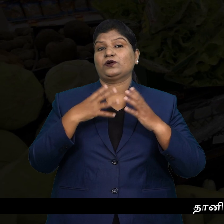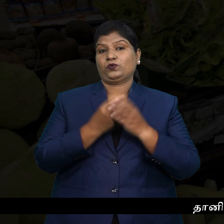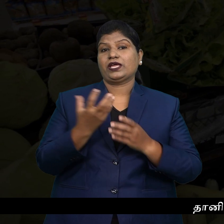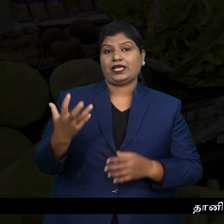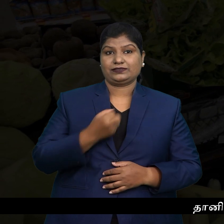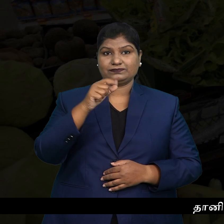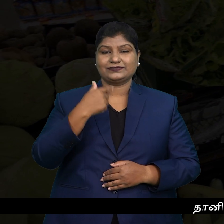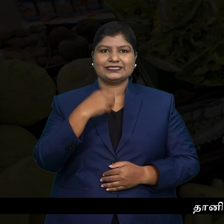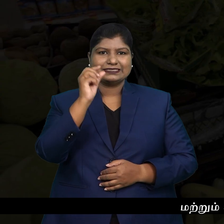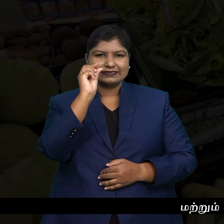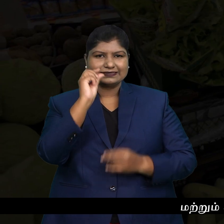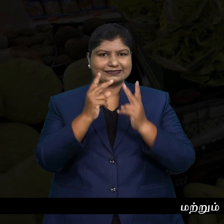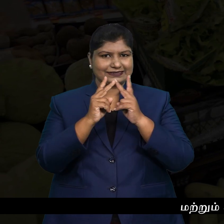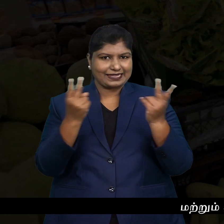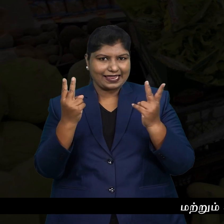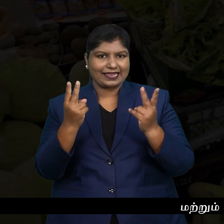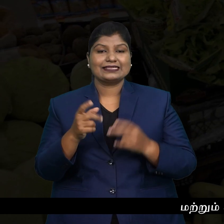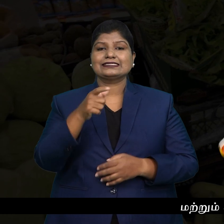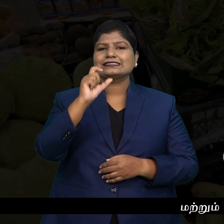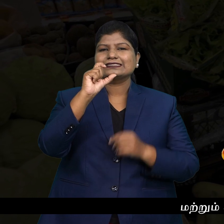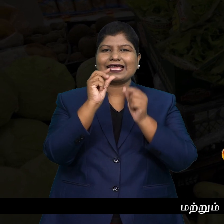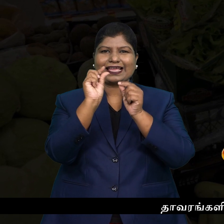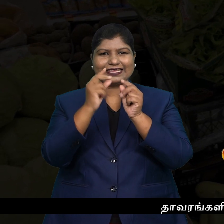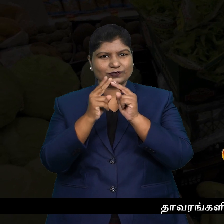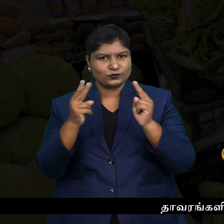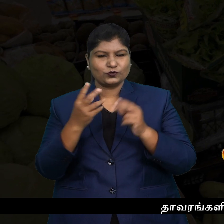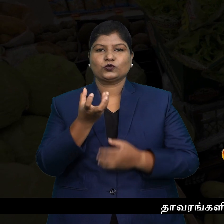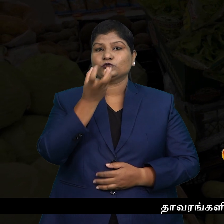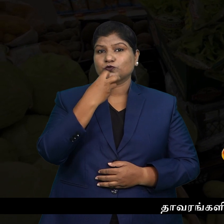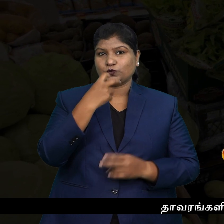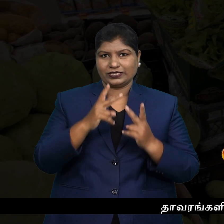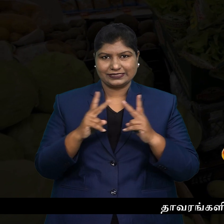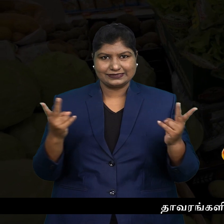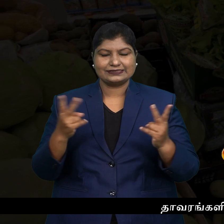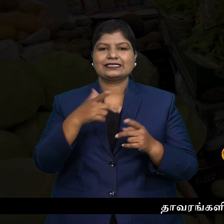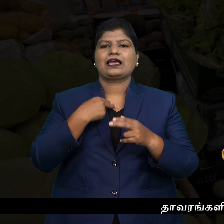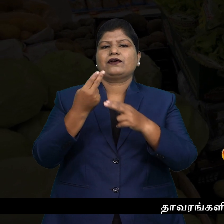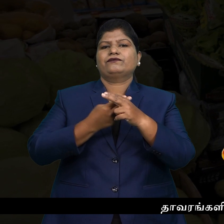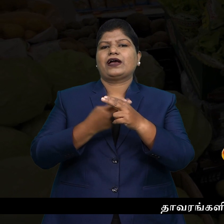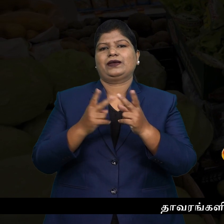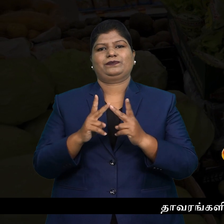தானியங்கள், பழங்கள் மற்றும் காய்கறிகள் நாம் தாவரங்களிலிருந்து பெறுகிறோம்.